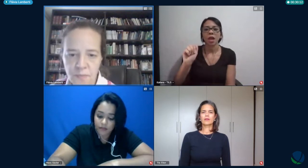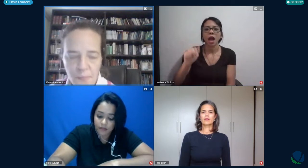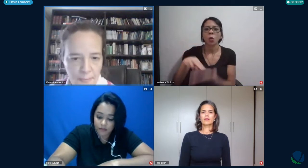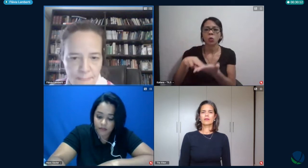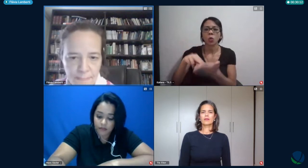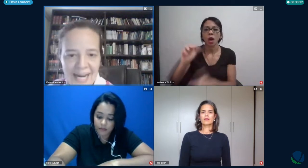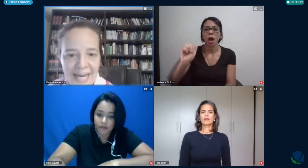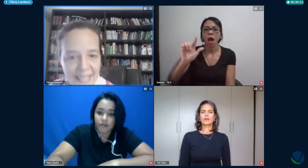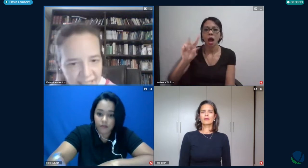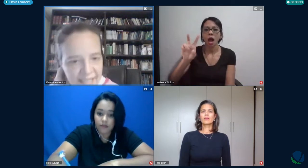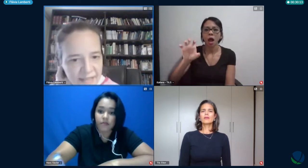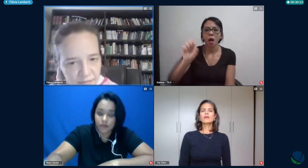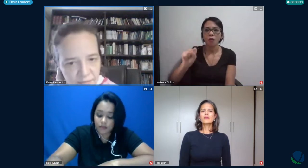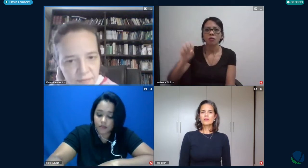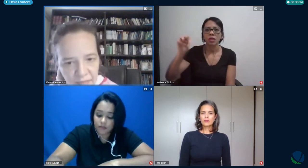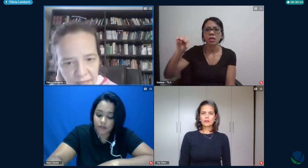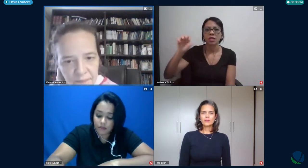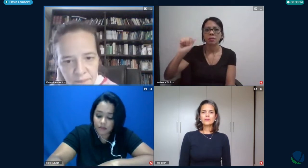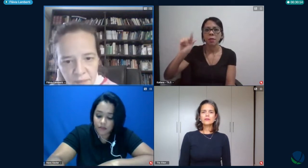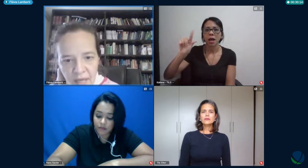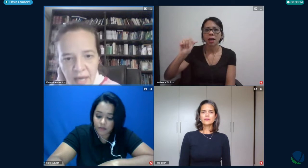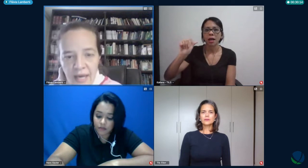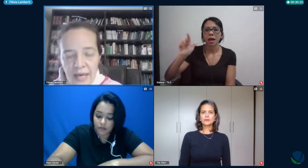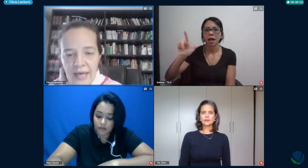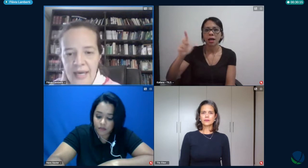Alves Magalhães, né?